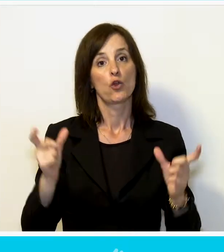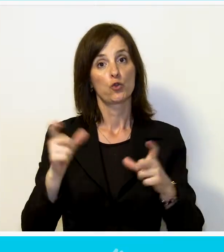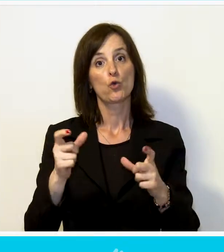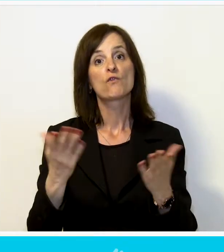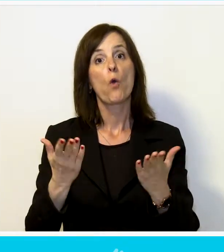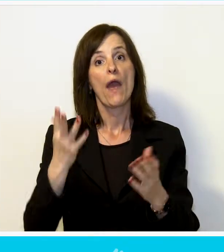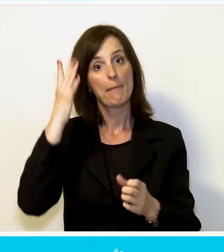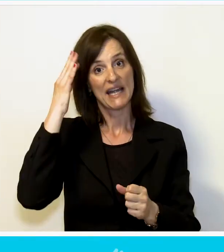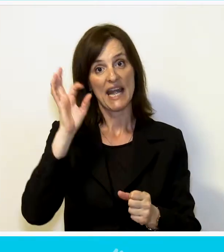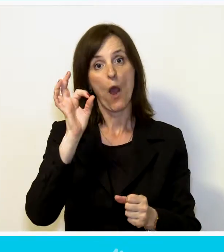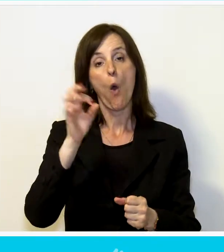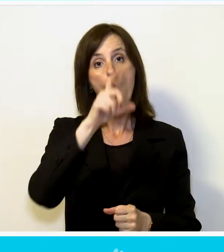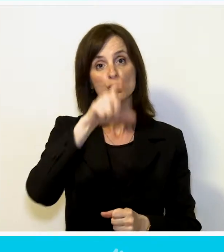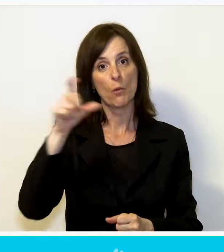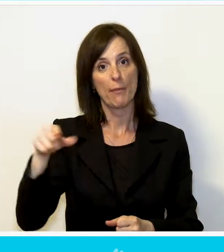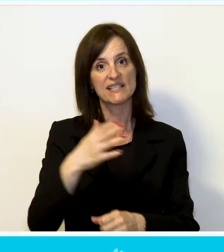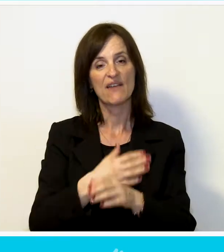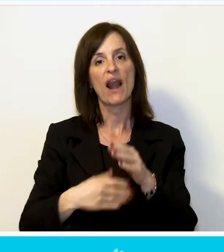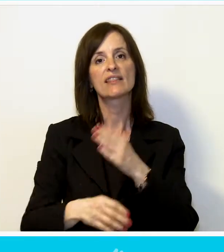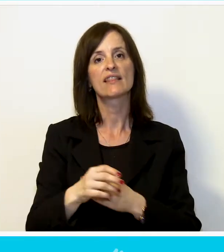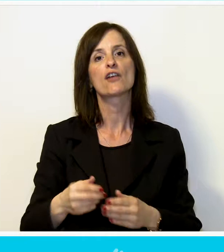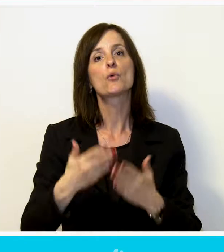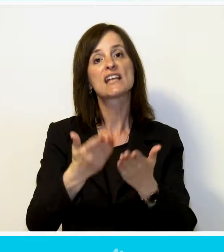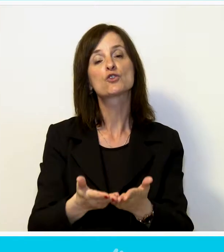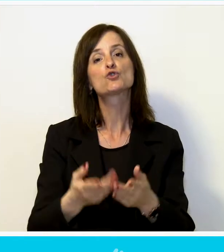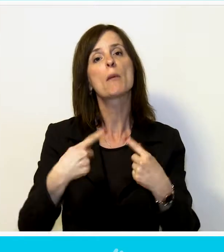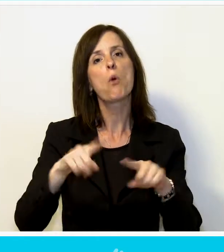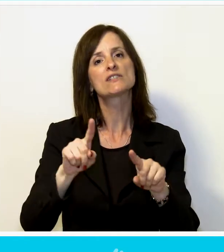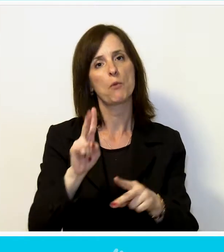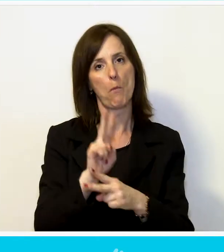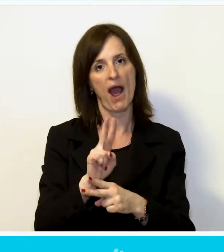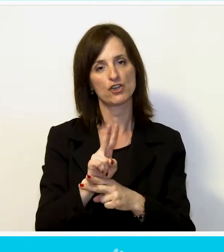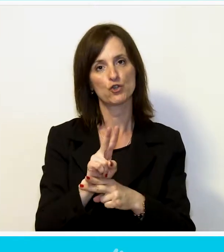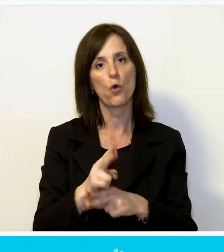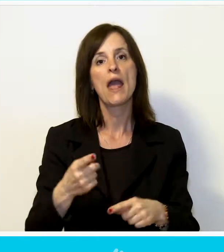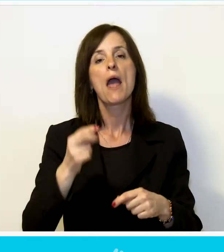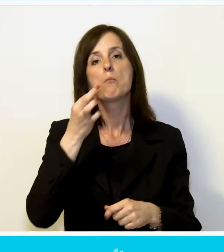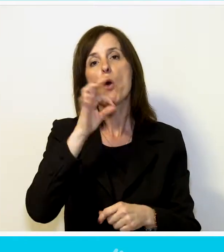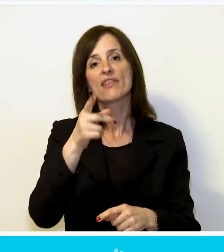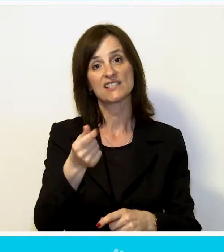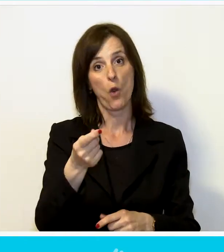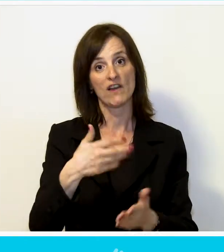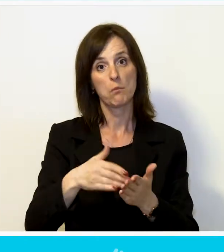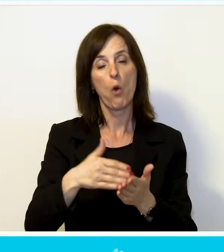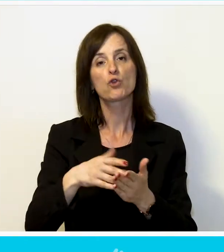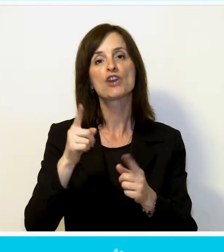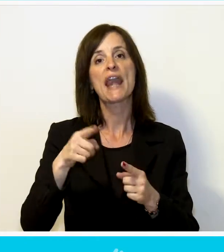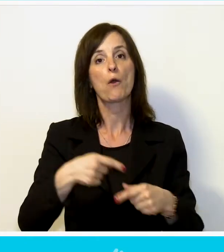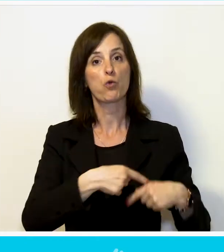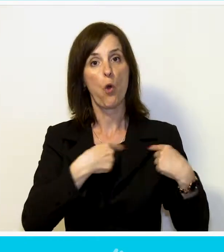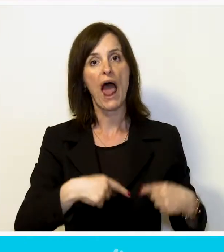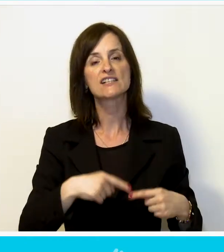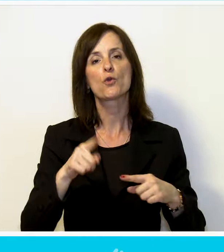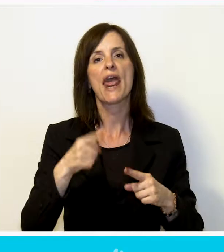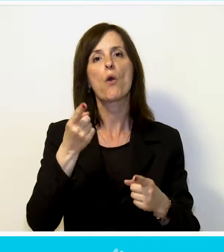Društvo koje brine o osobama sa invaliditetom zaslužuje posebnu pažnju. Bolje je da se novac potroši na neku donaciju,